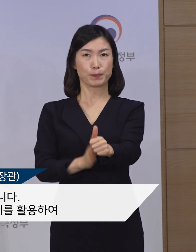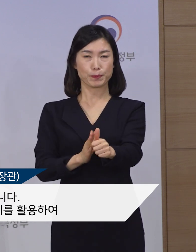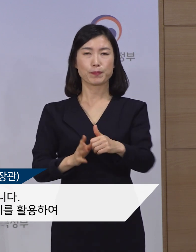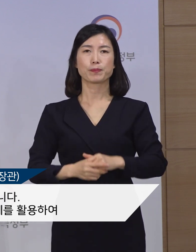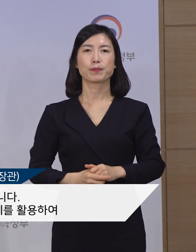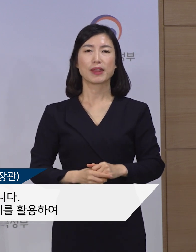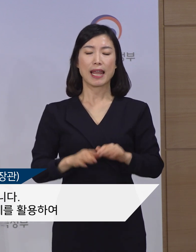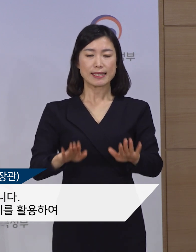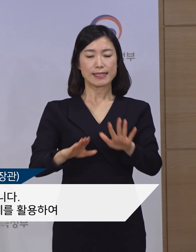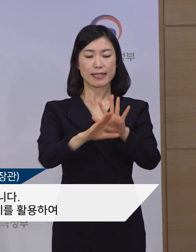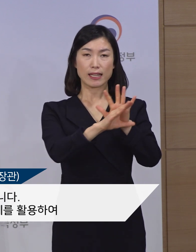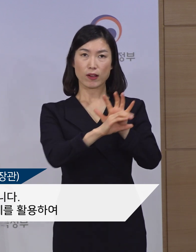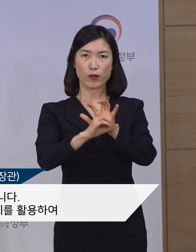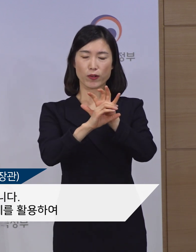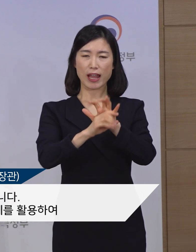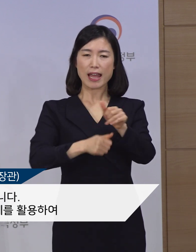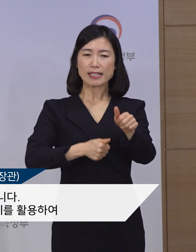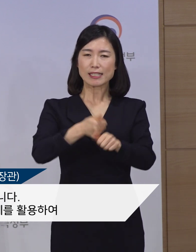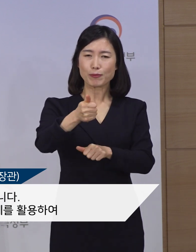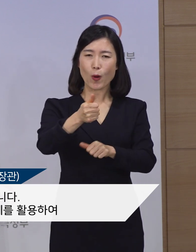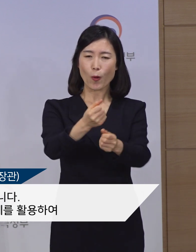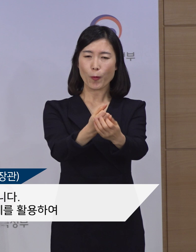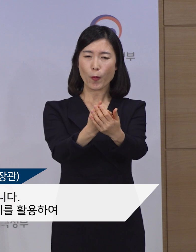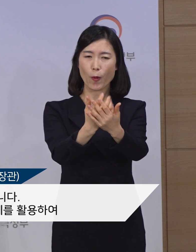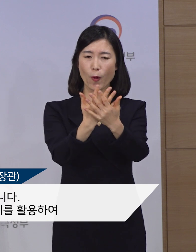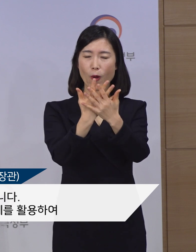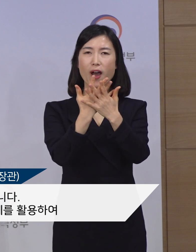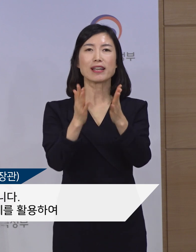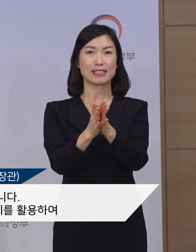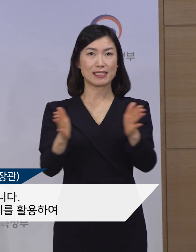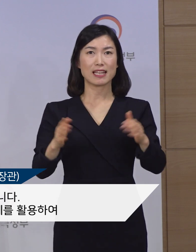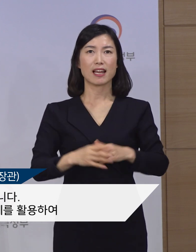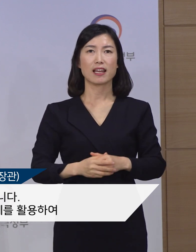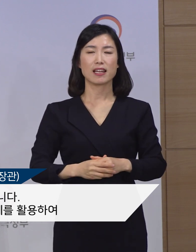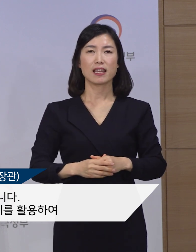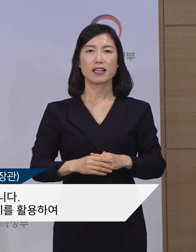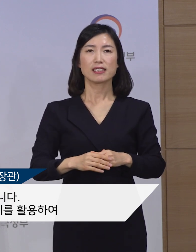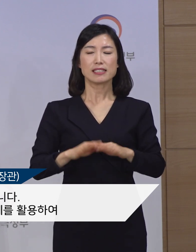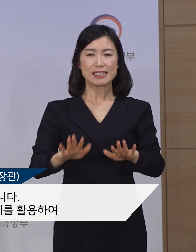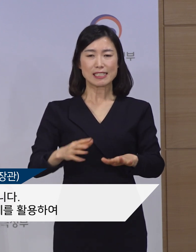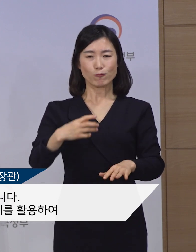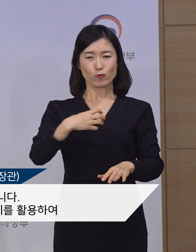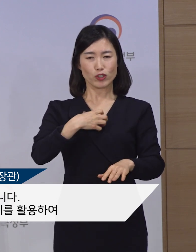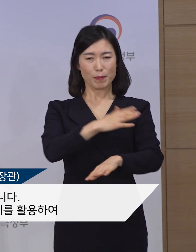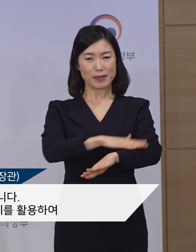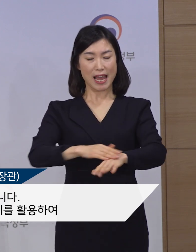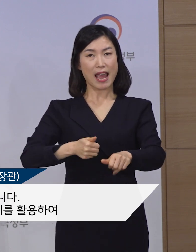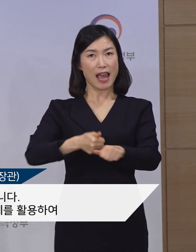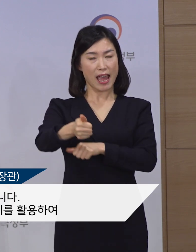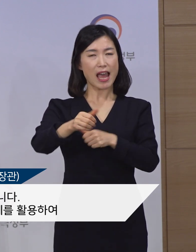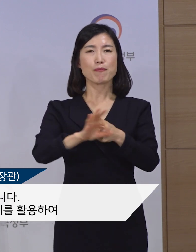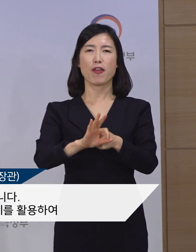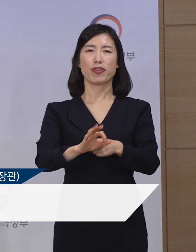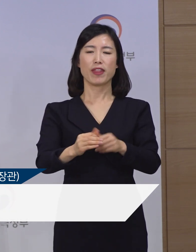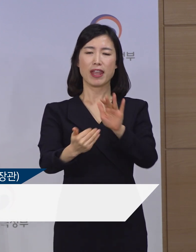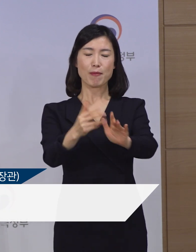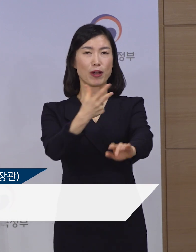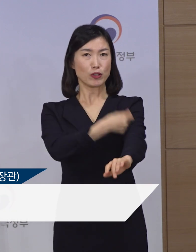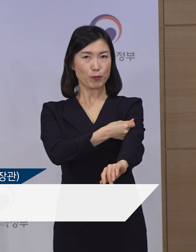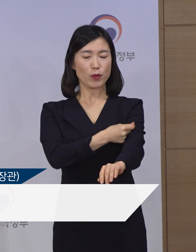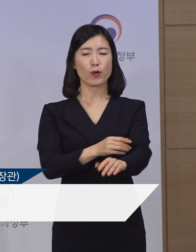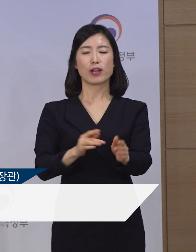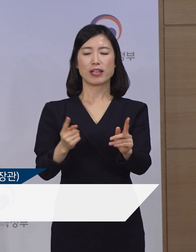코로나19 극복의 실마리가 보이기 시작합니다. 지금의 고비만 잘 넘겨낸다면 예방접종과 치료제를 활용하여